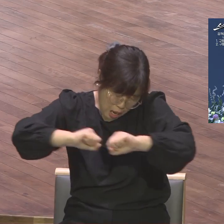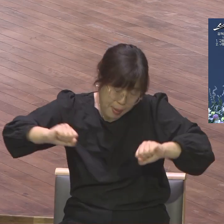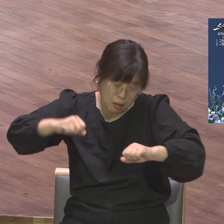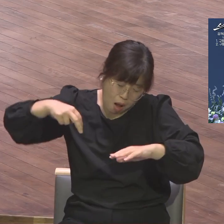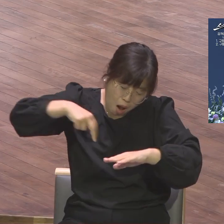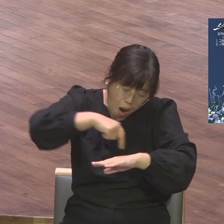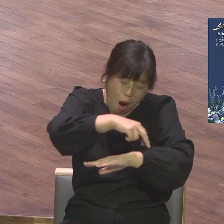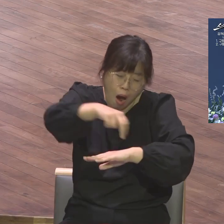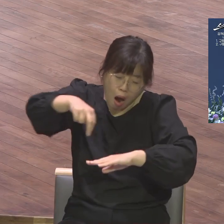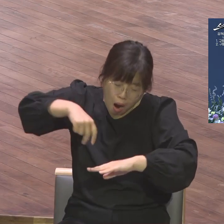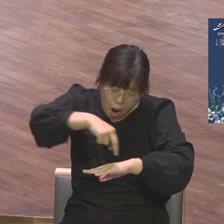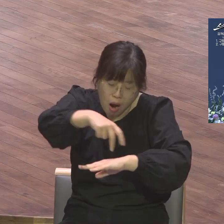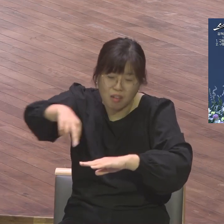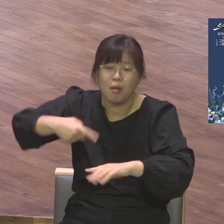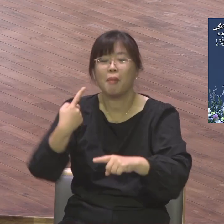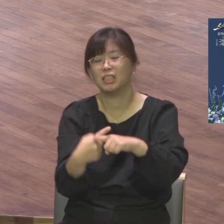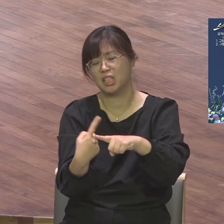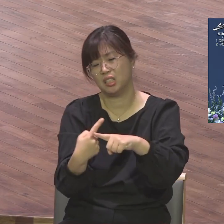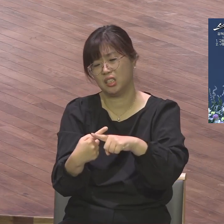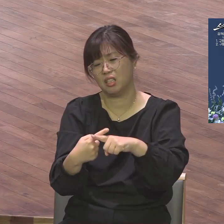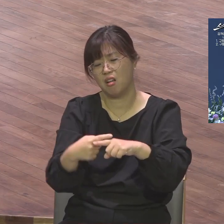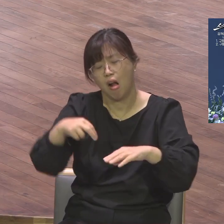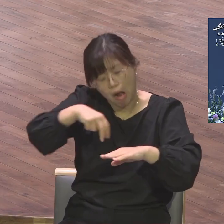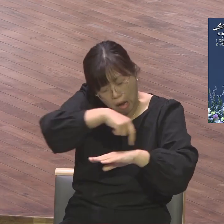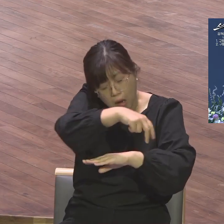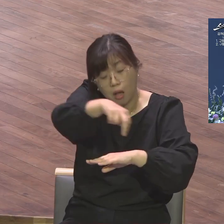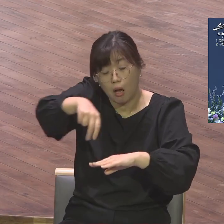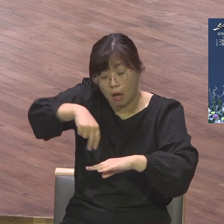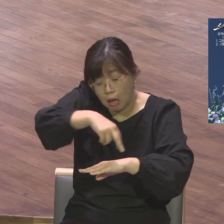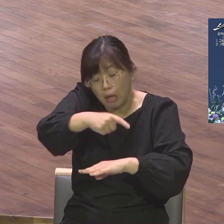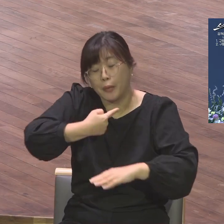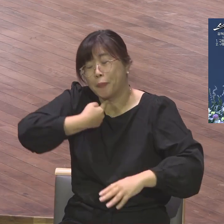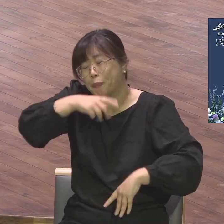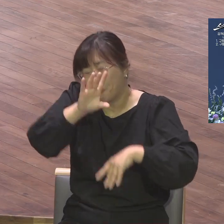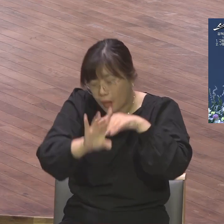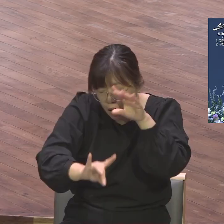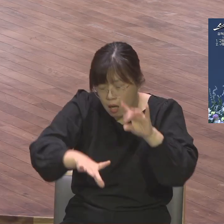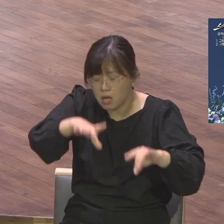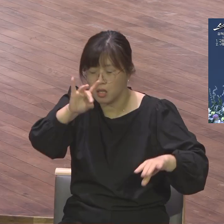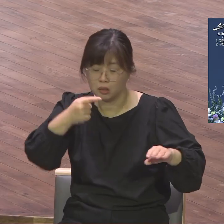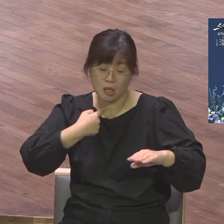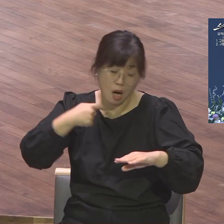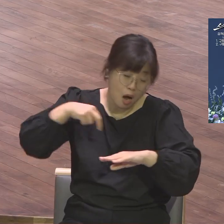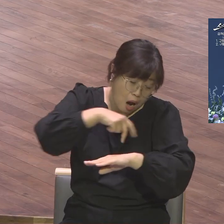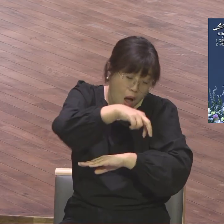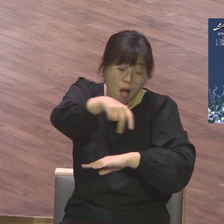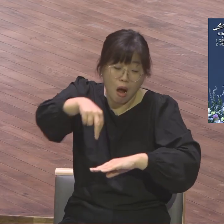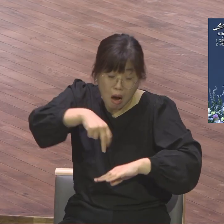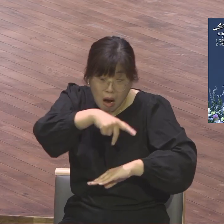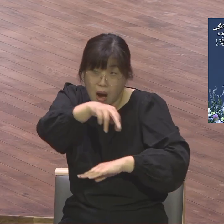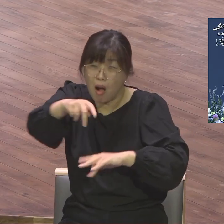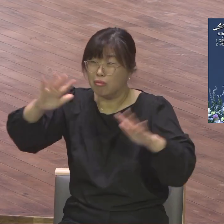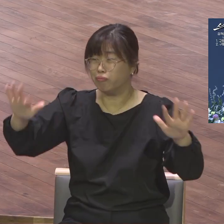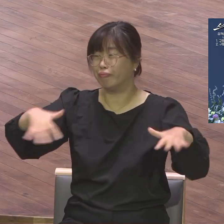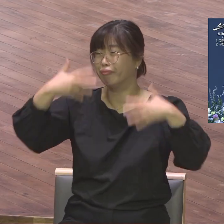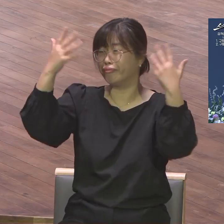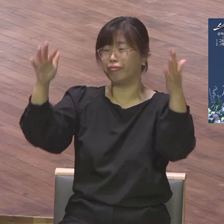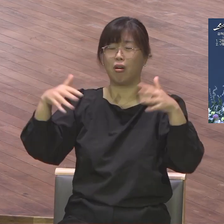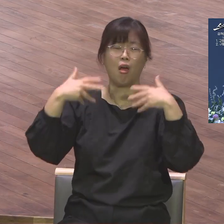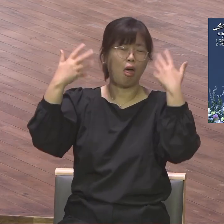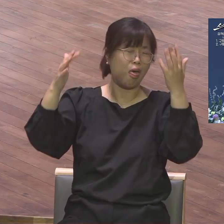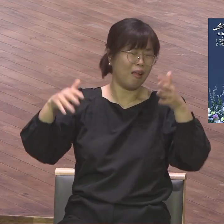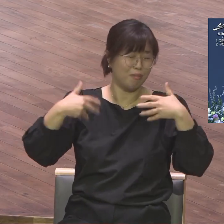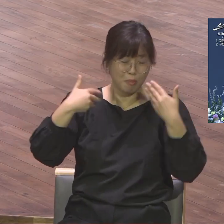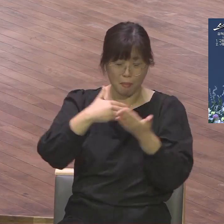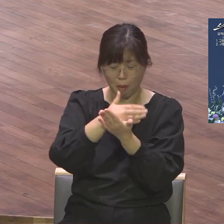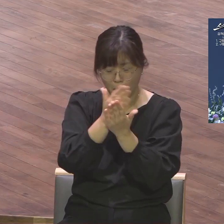다 방황하고 있습니다. 견디기가 힘든 다양한 모래 폭풍이, 12가지 영적